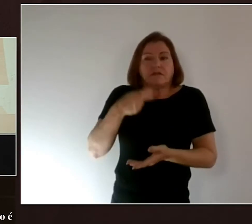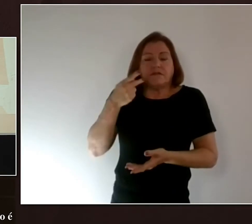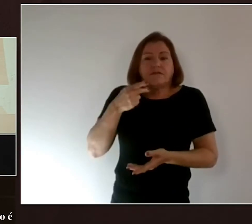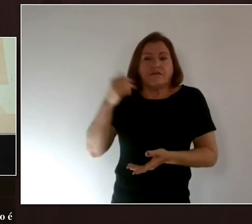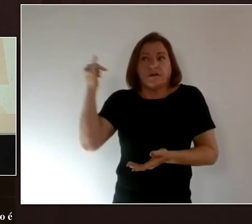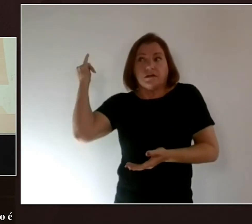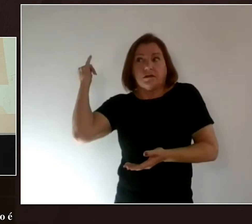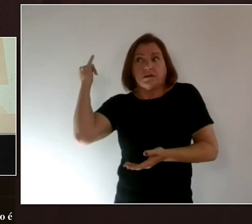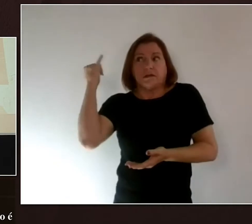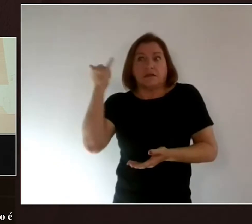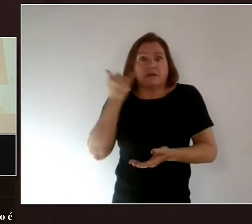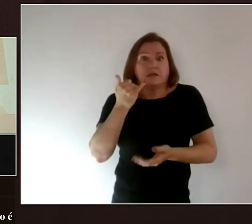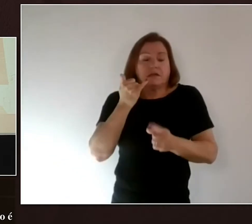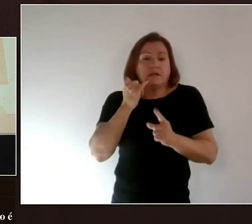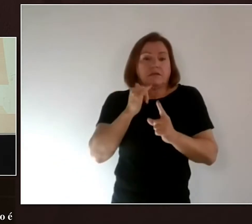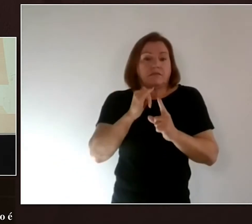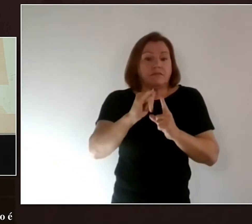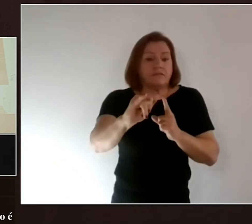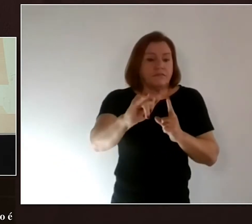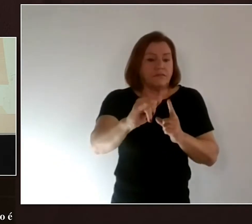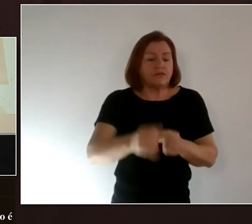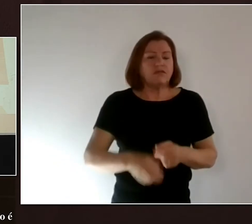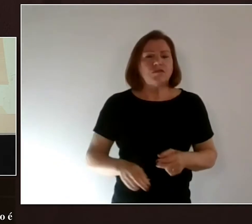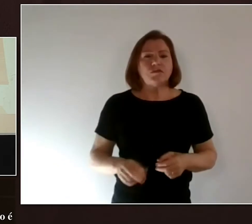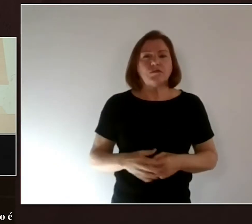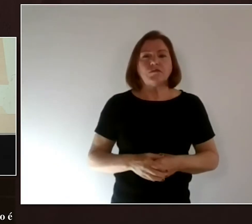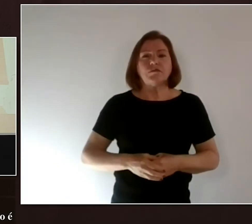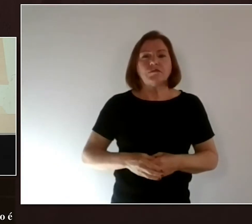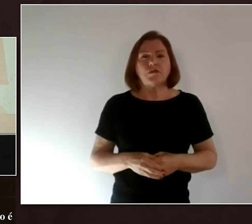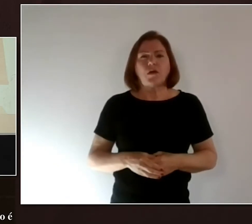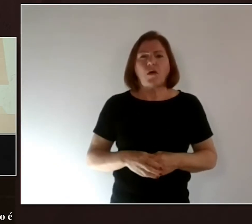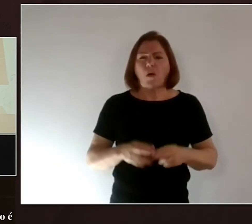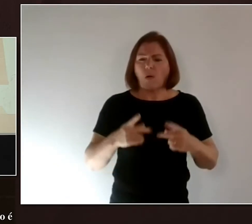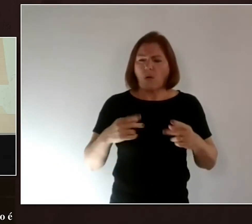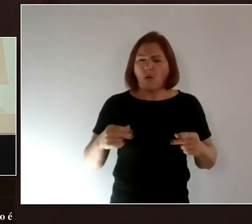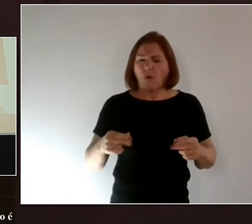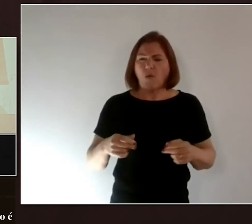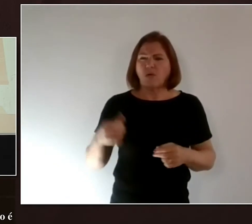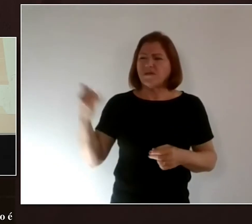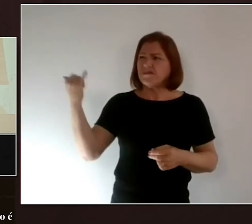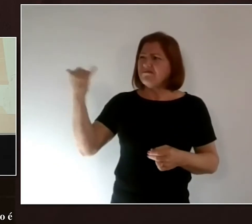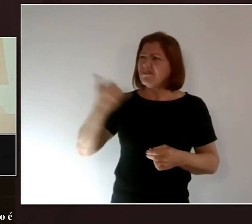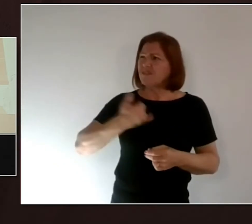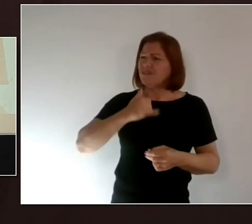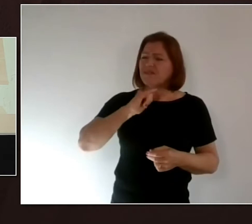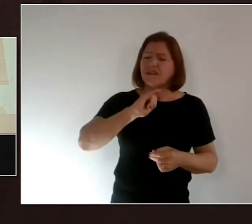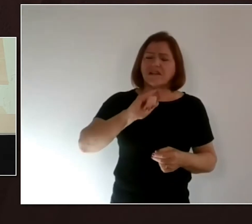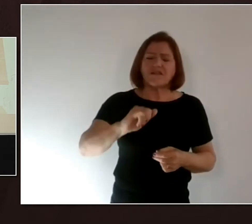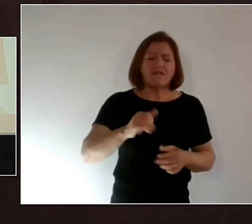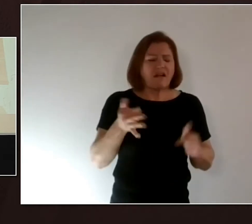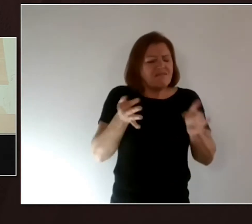Irmão, temos que manter essa pureza do Evangelho, essa pureza, simplicidade